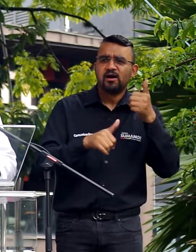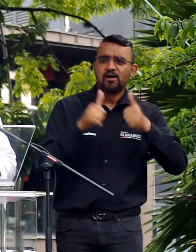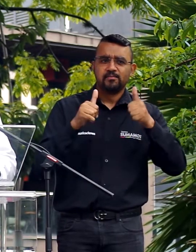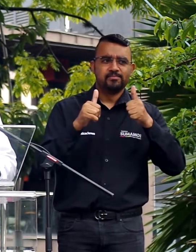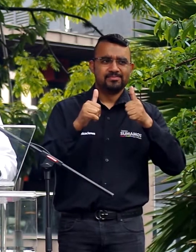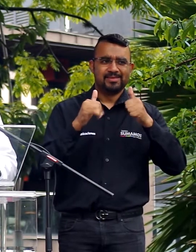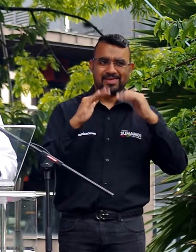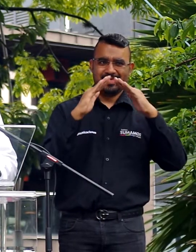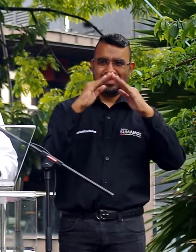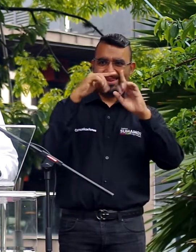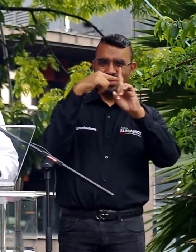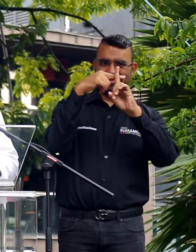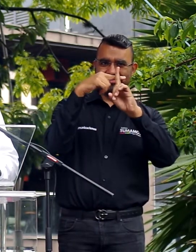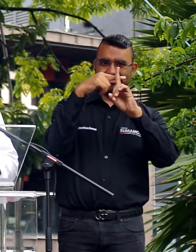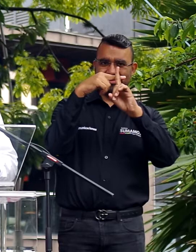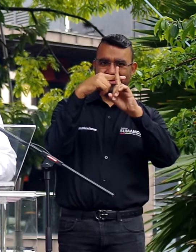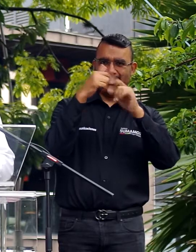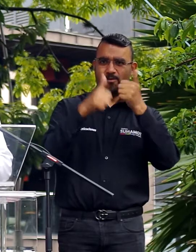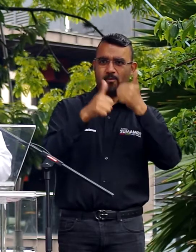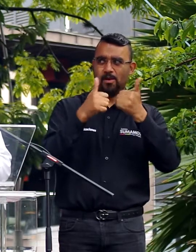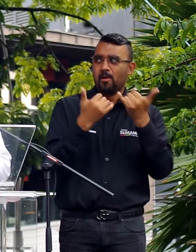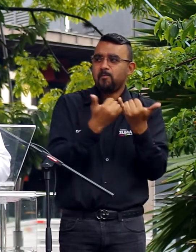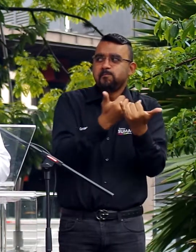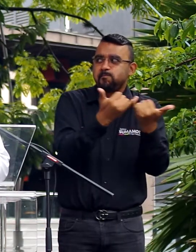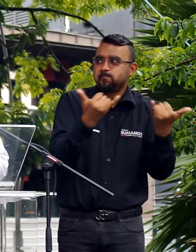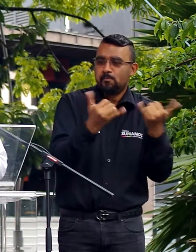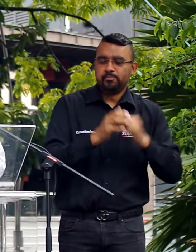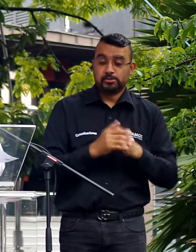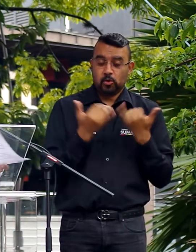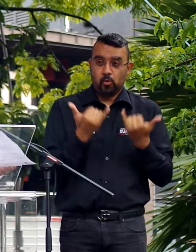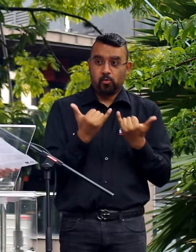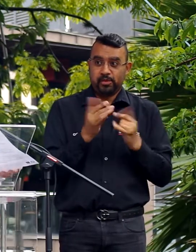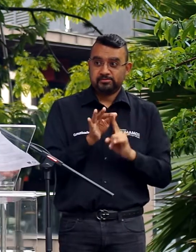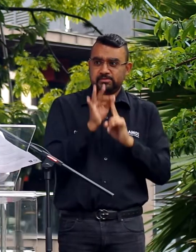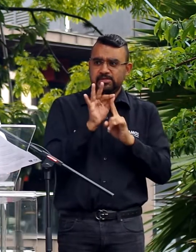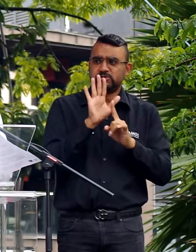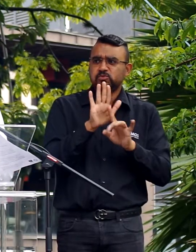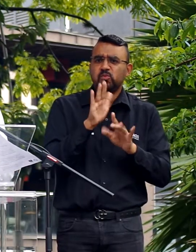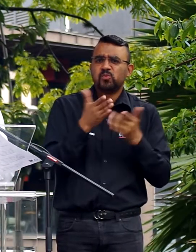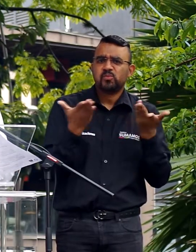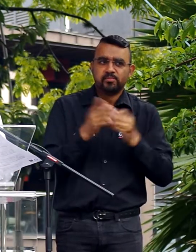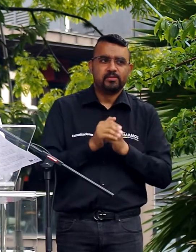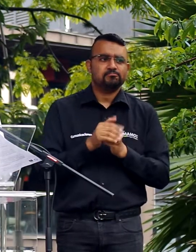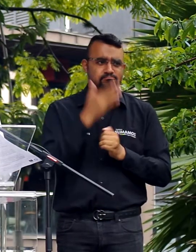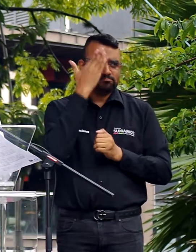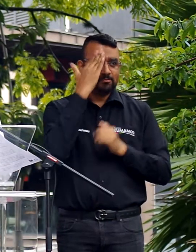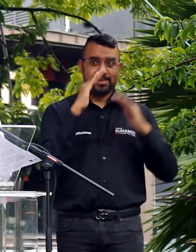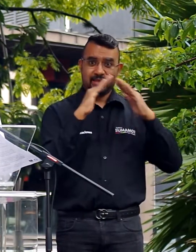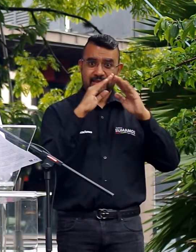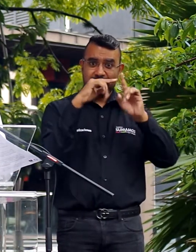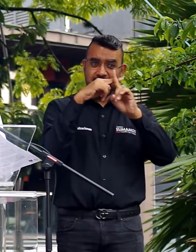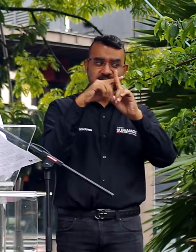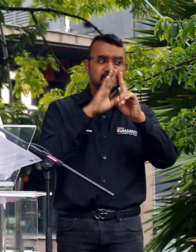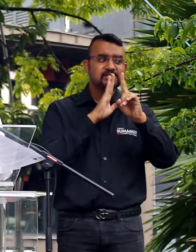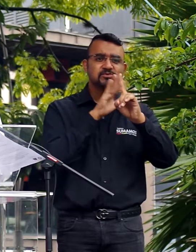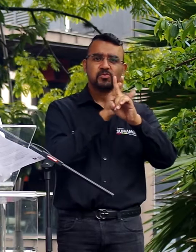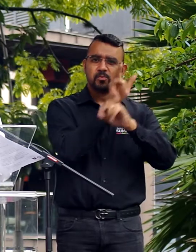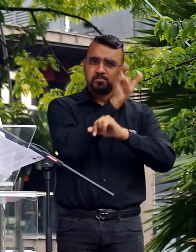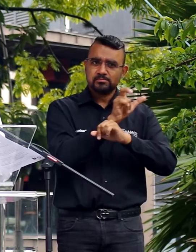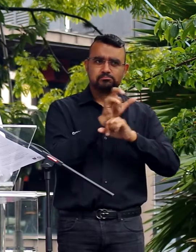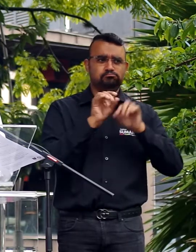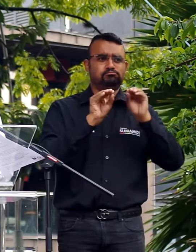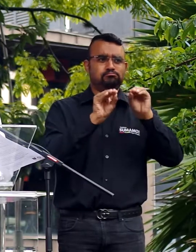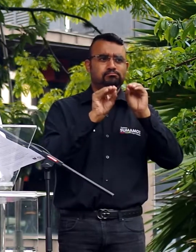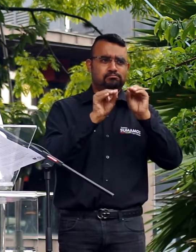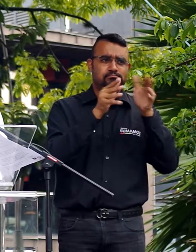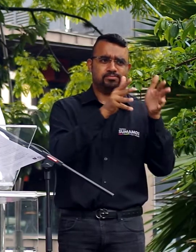Santa Gertrudis la Magna, que hoy cumple un papel fundamental en el desarrollo espiritual y social del municipio. Invitamos